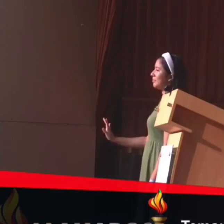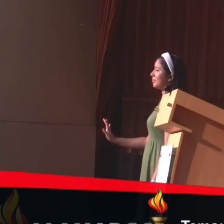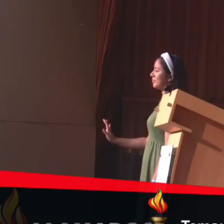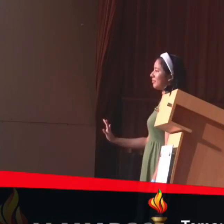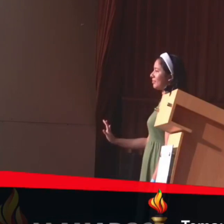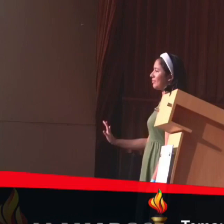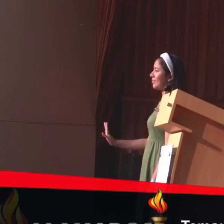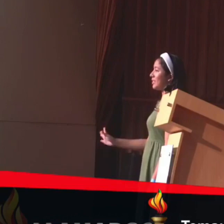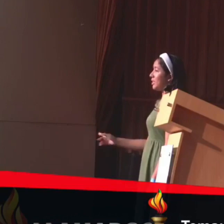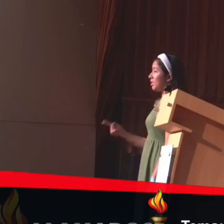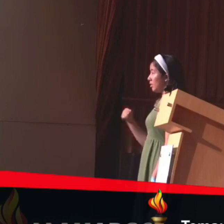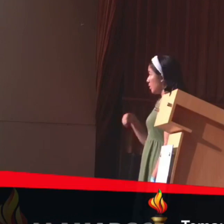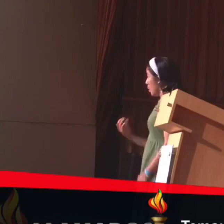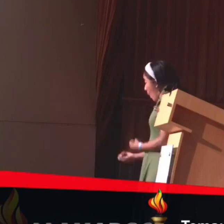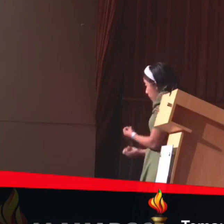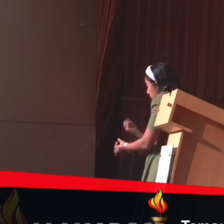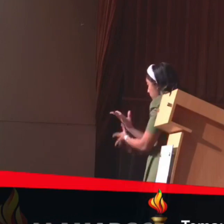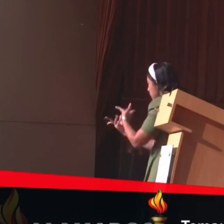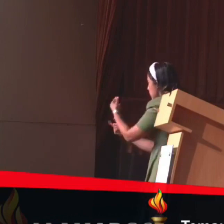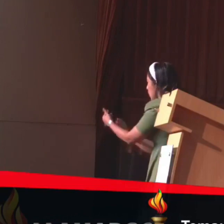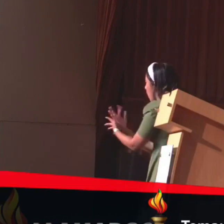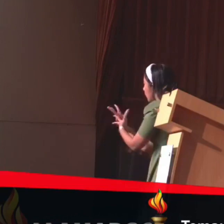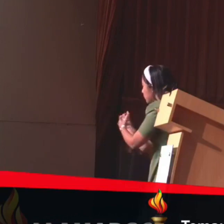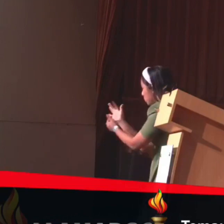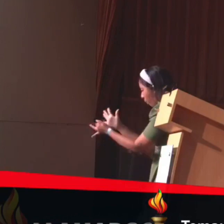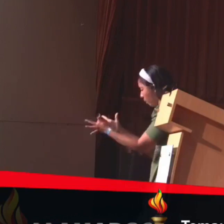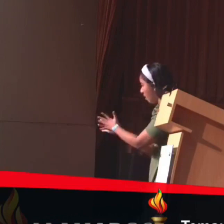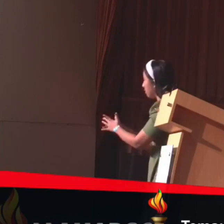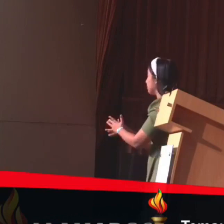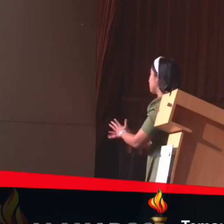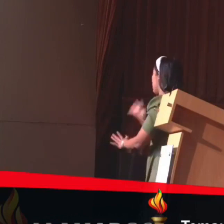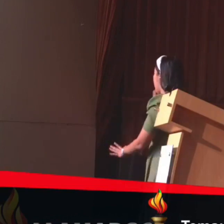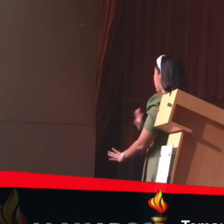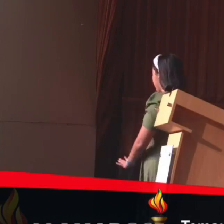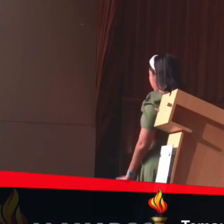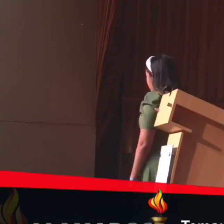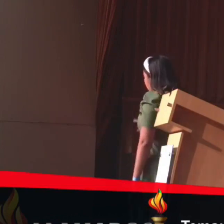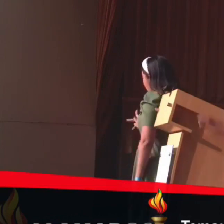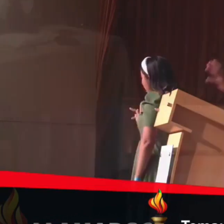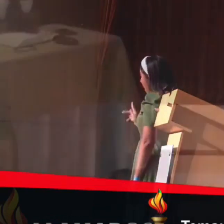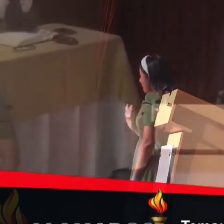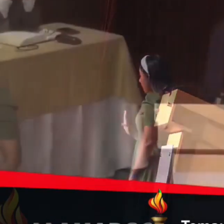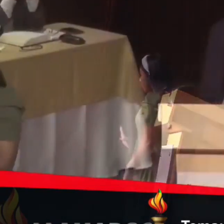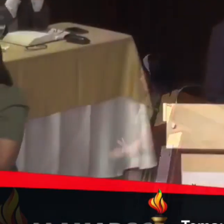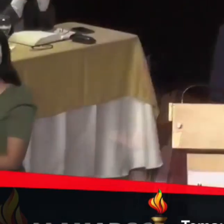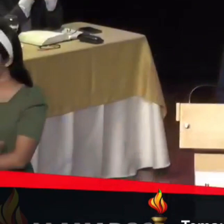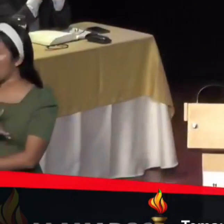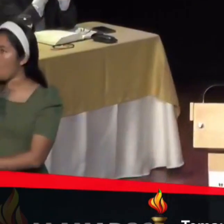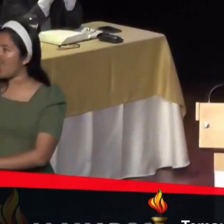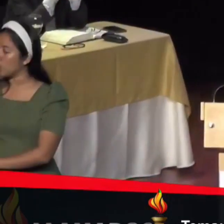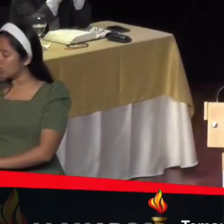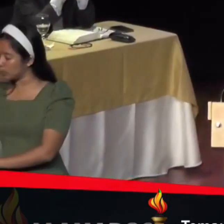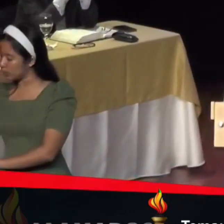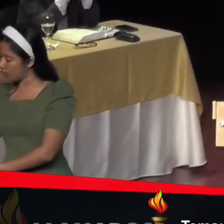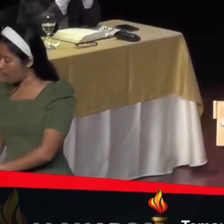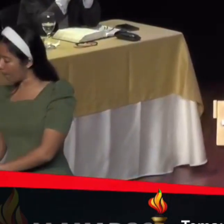Bueno, esa zarza me está llamando. Voy a ir a ver qué es lo que pasa. Y subió la montaña cuesta arriba.